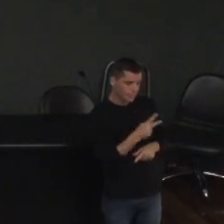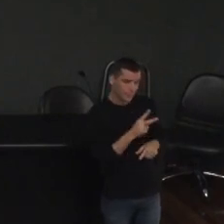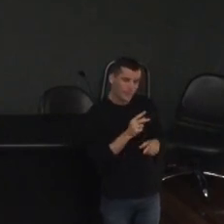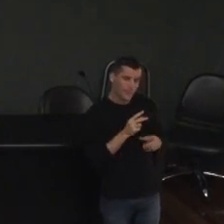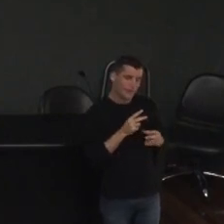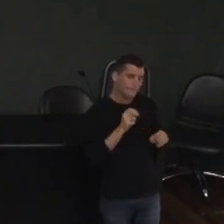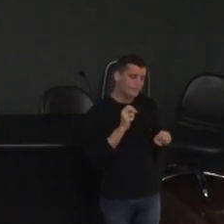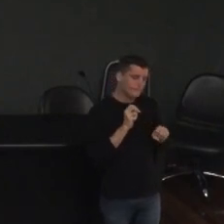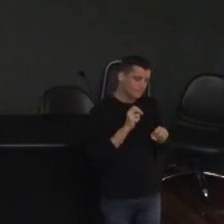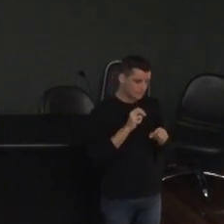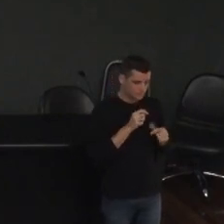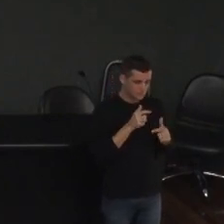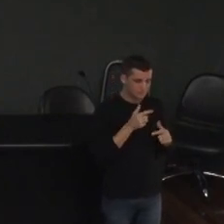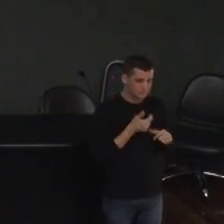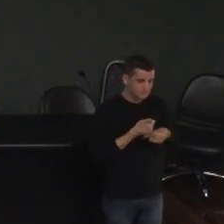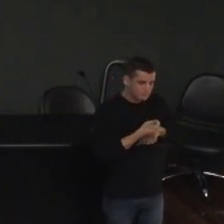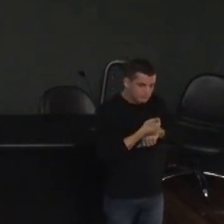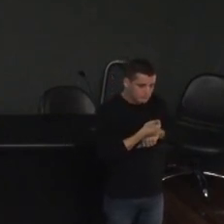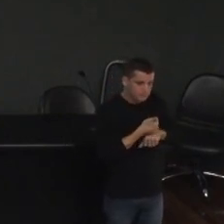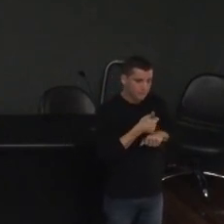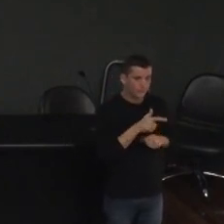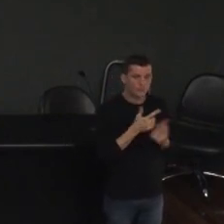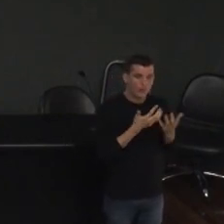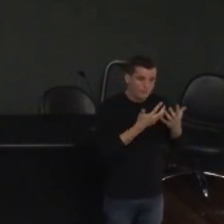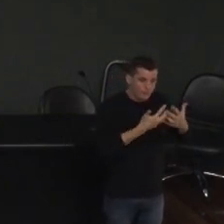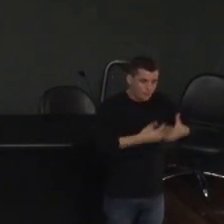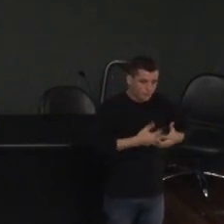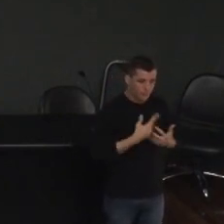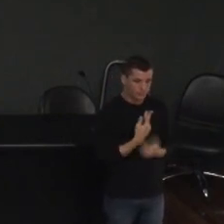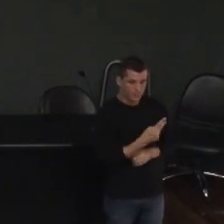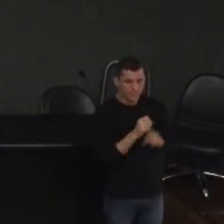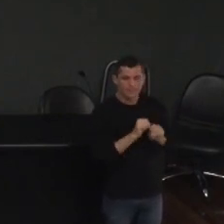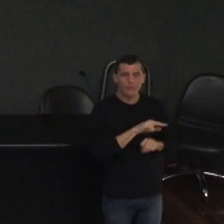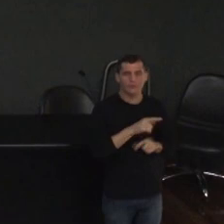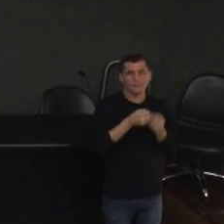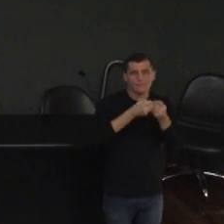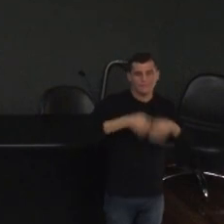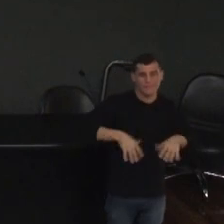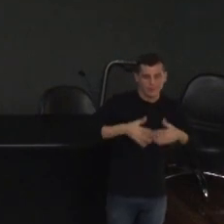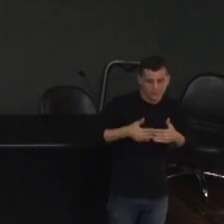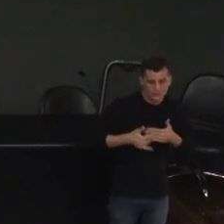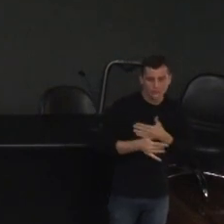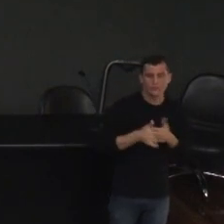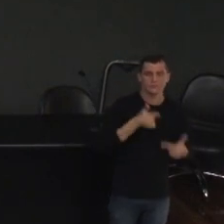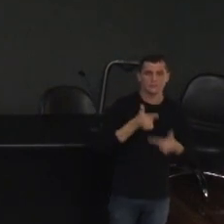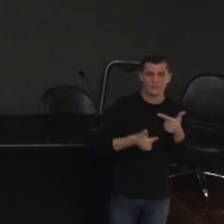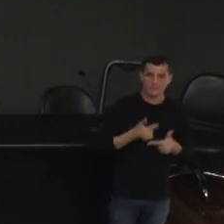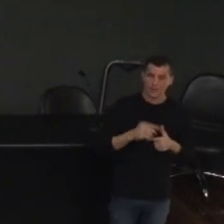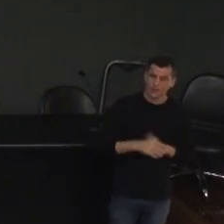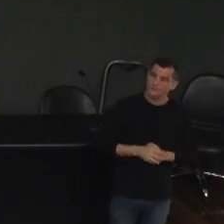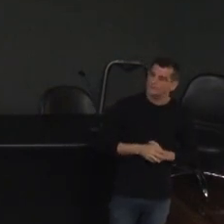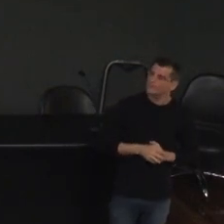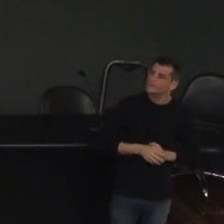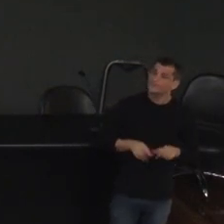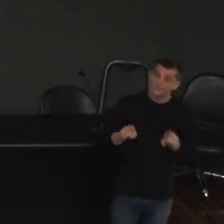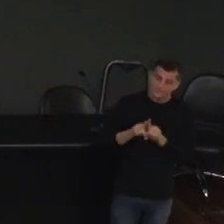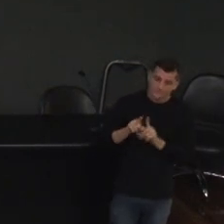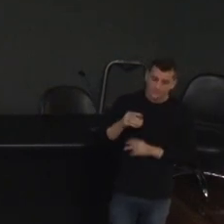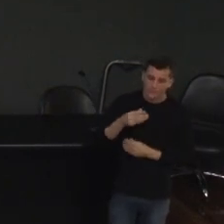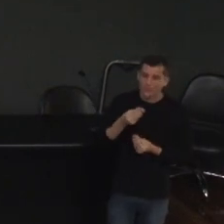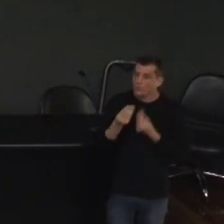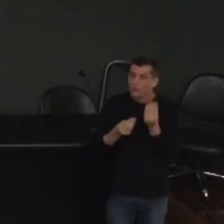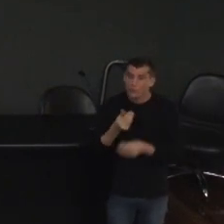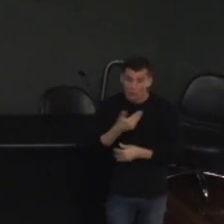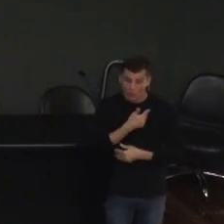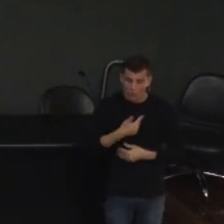publicização da infração então depois de confirmada a ocorrência eu tornar público isso do ponto de vista reputacional também não é legal né